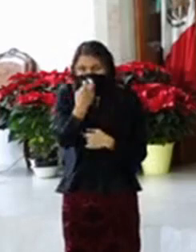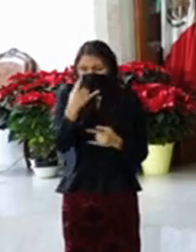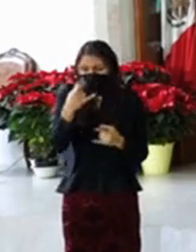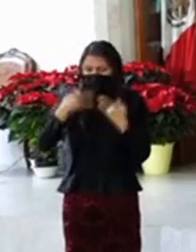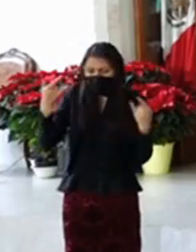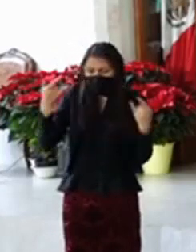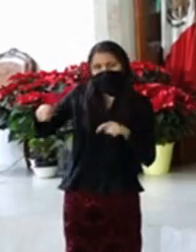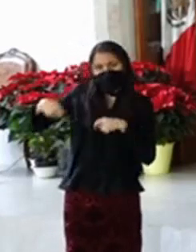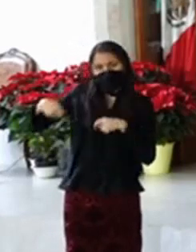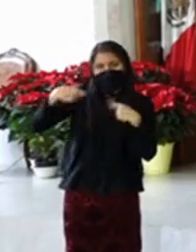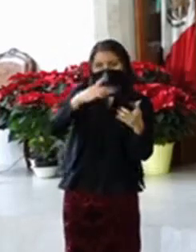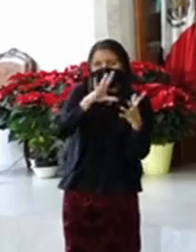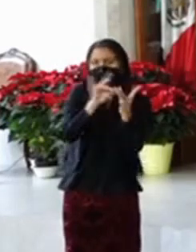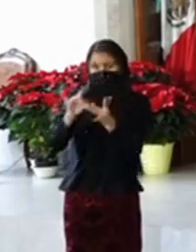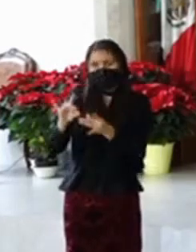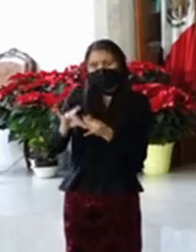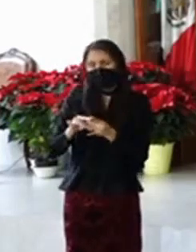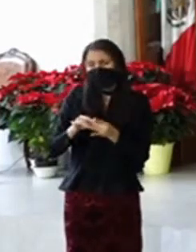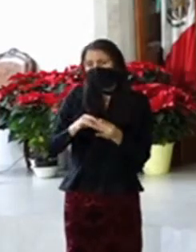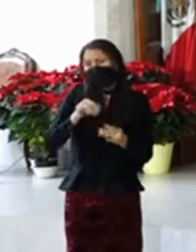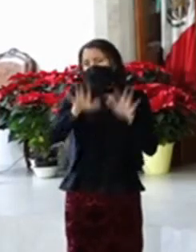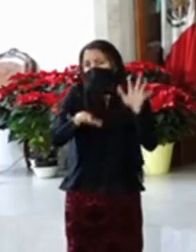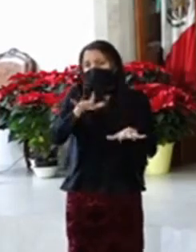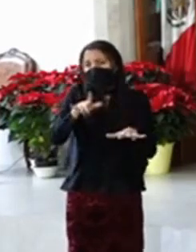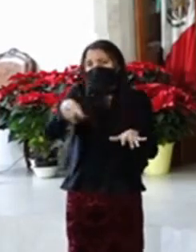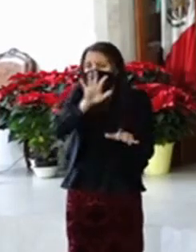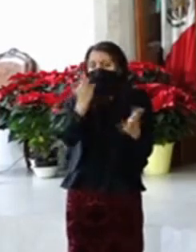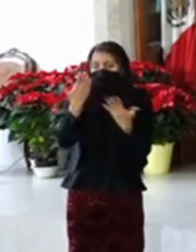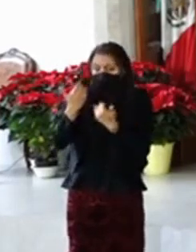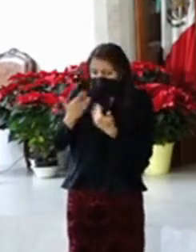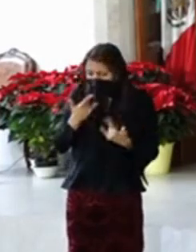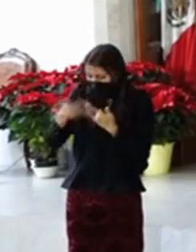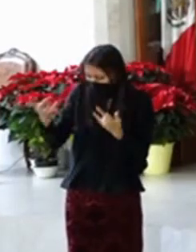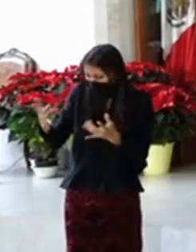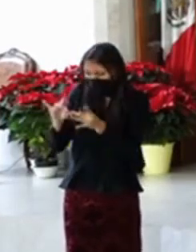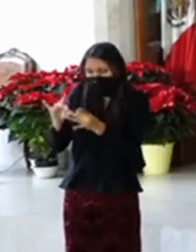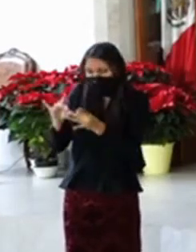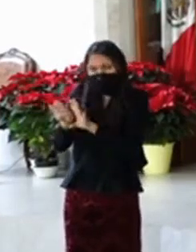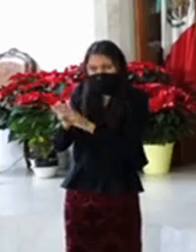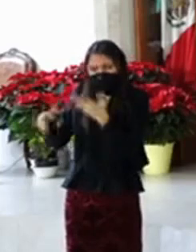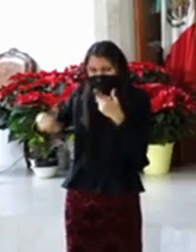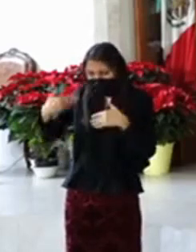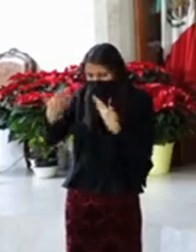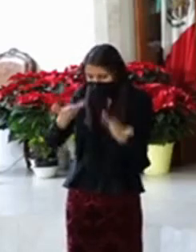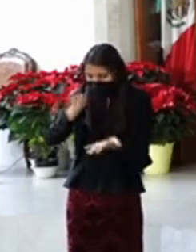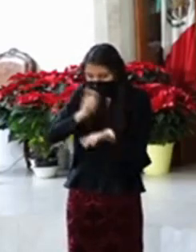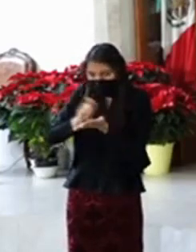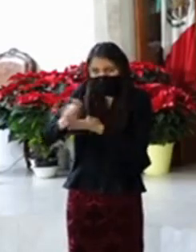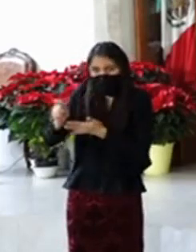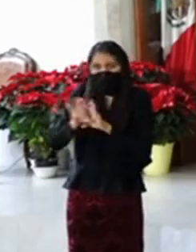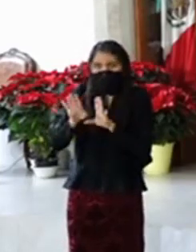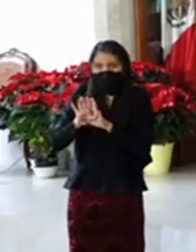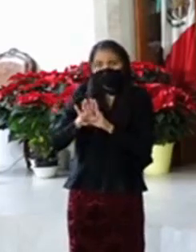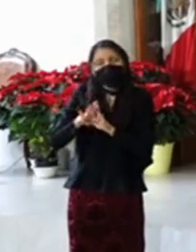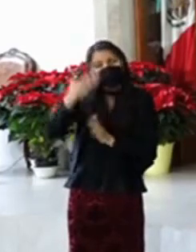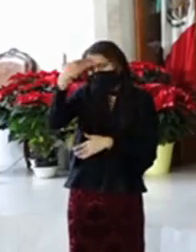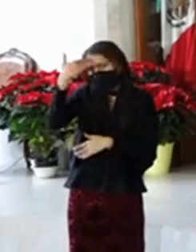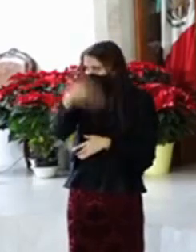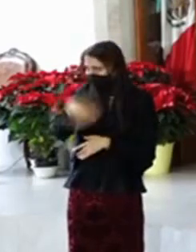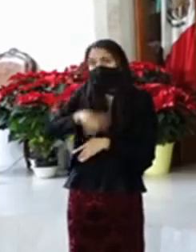históricos. Pero aunque no los tuviera, bastaría con saber que proviene del